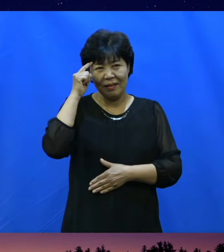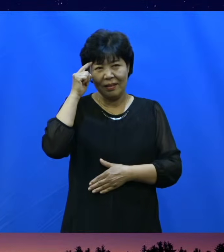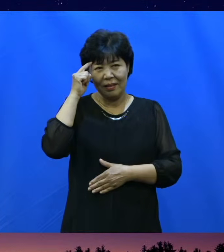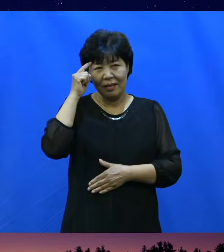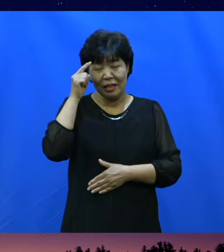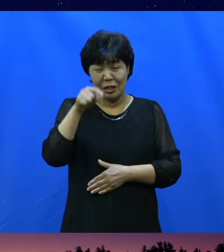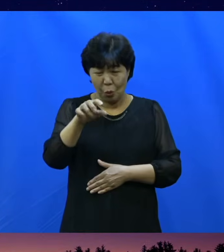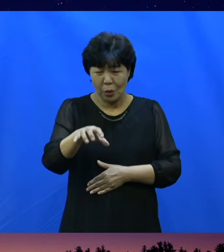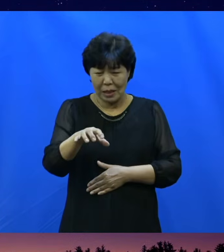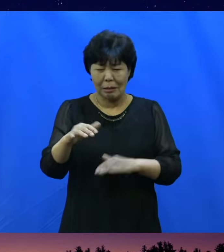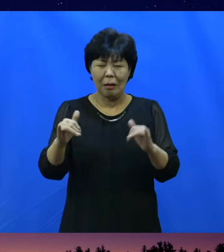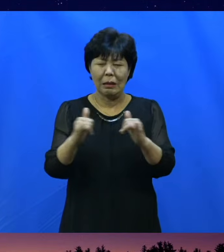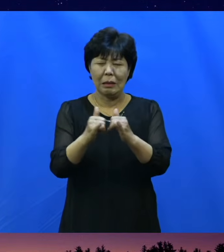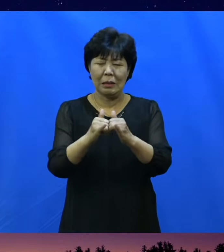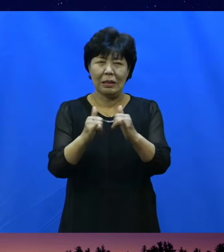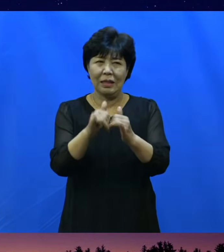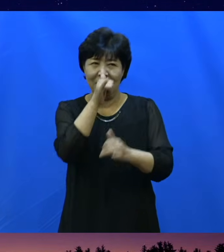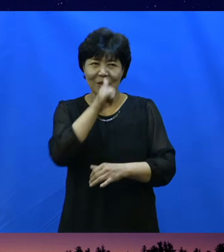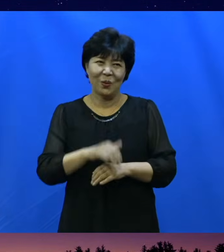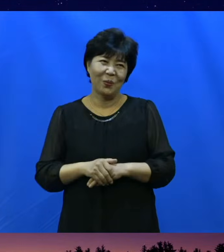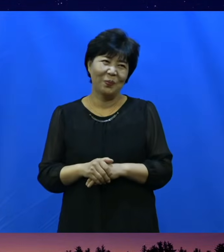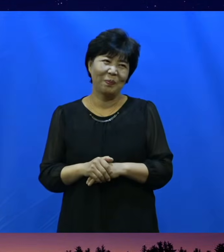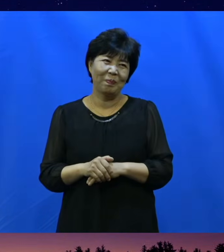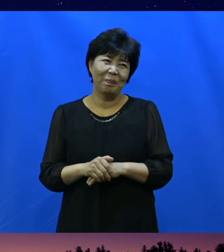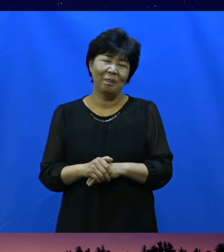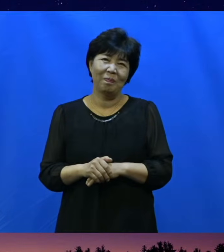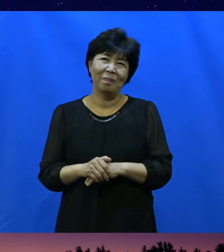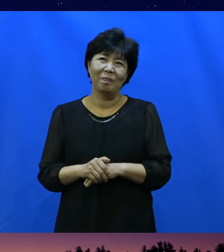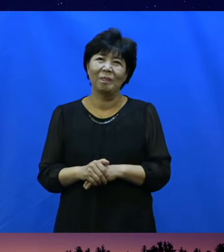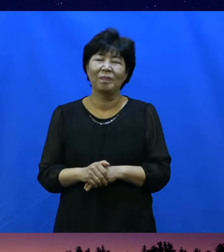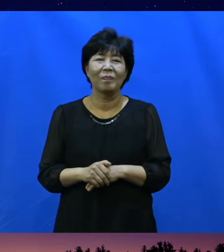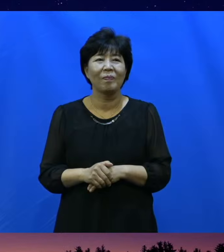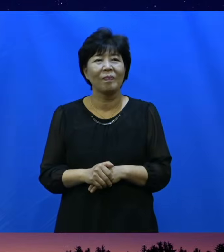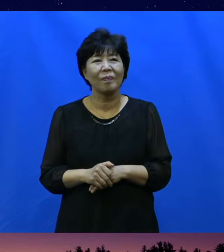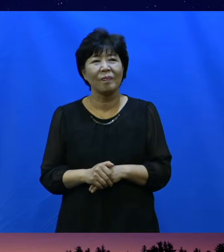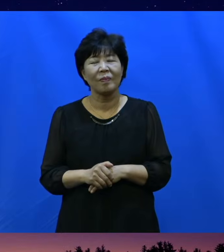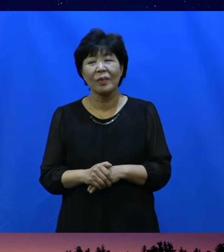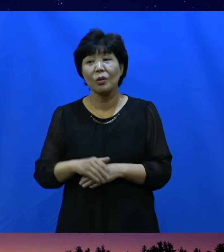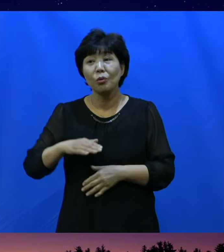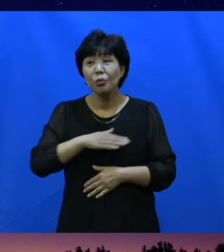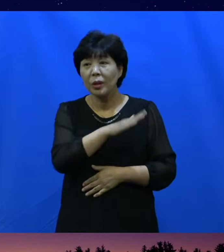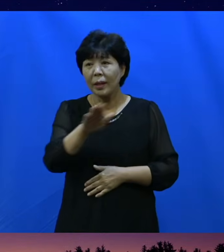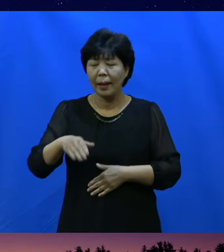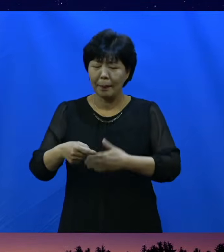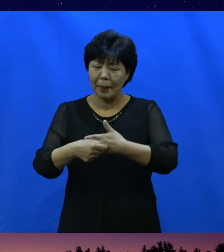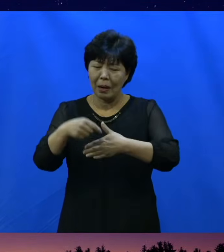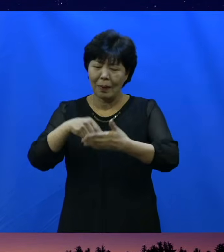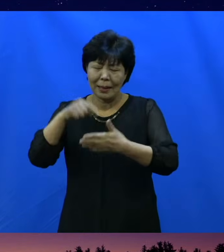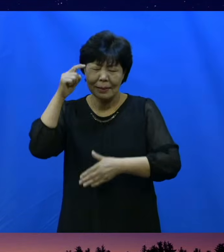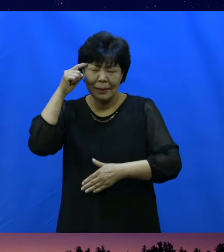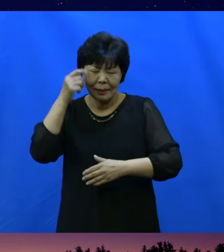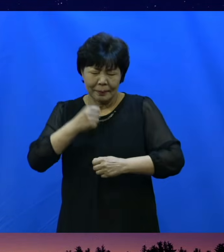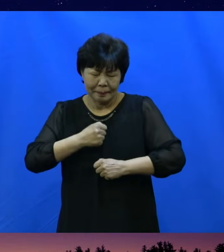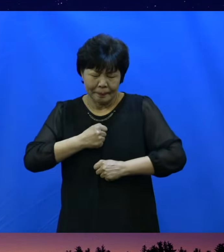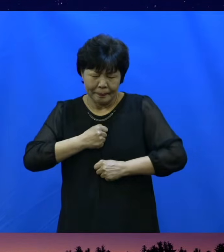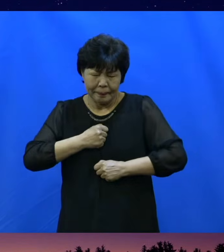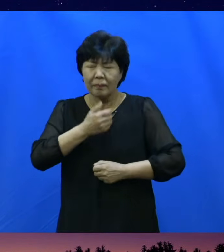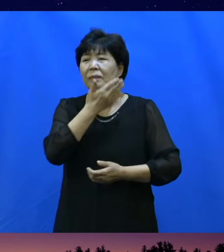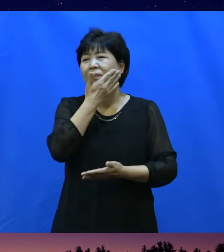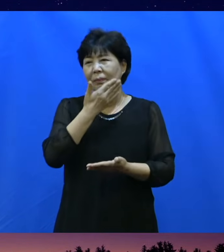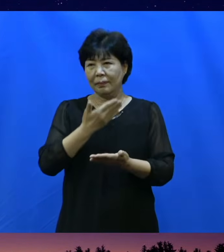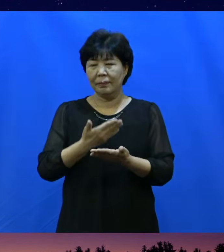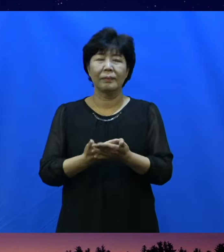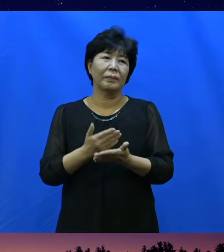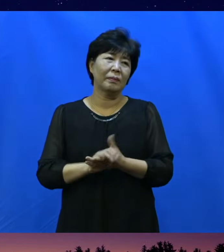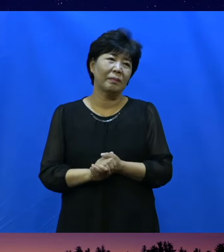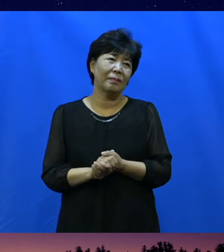걸 결정하게 하는, 영향을 끼치는 핵심적인 요소가 우리의 마음과 생각이다. 특별히 여러분 오늘날